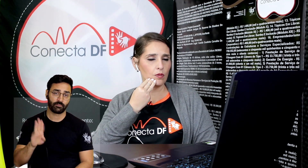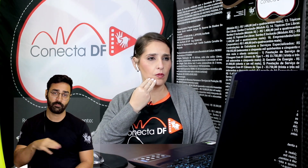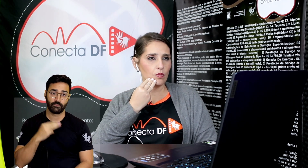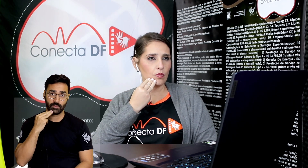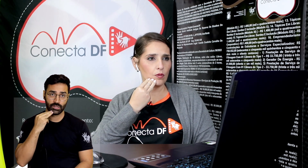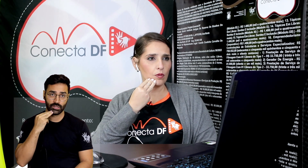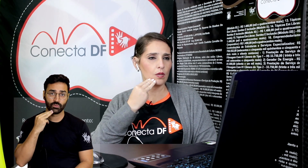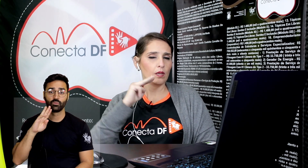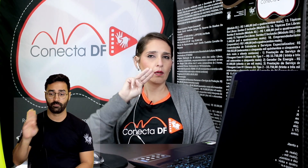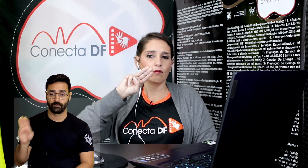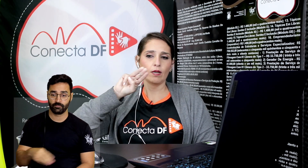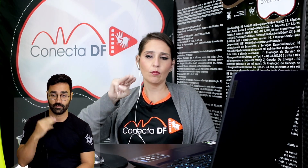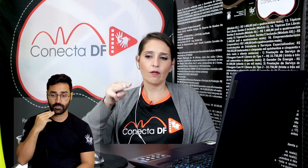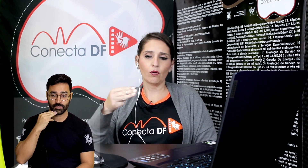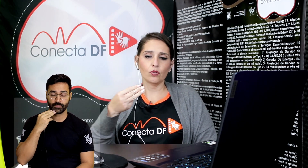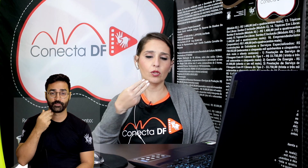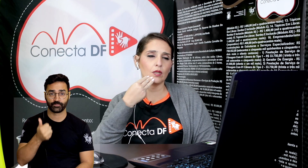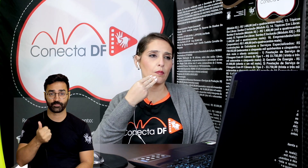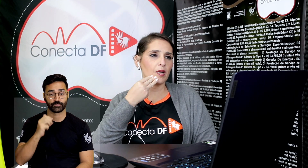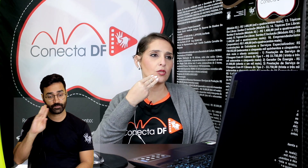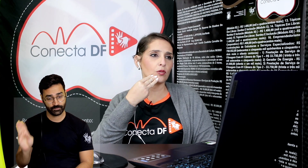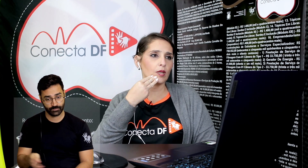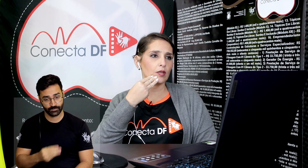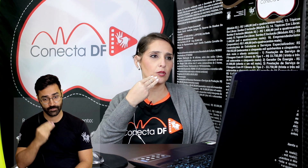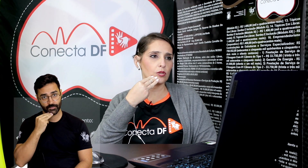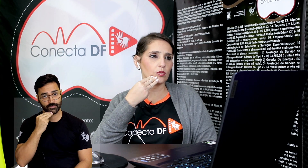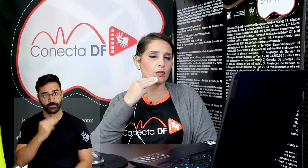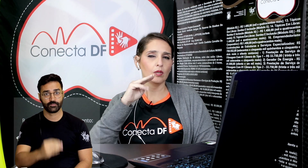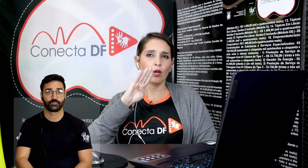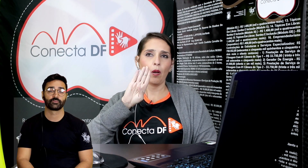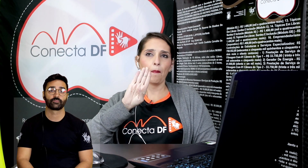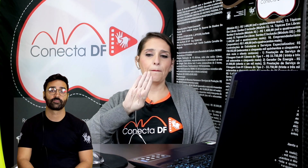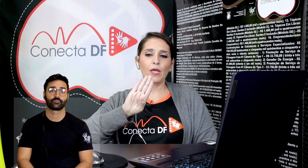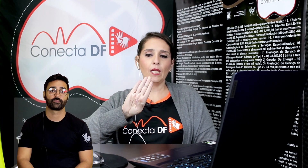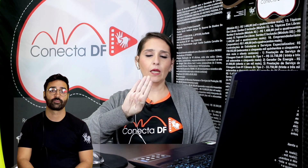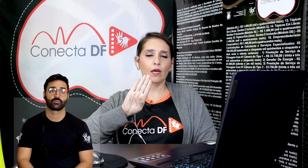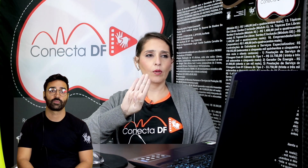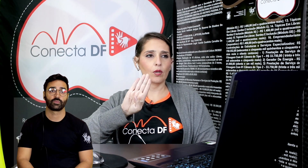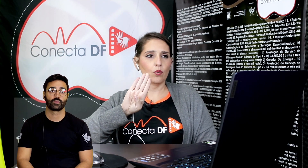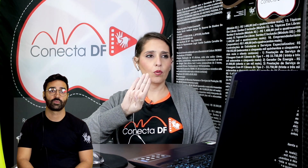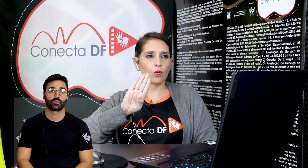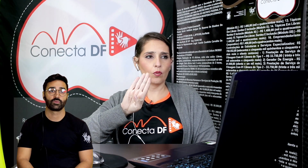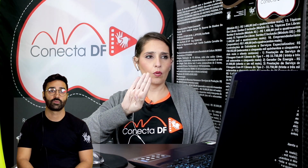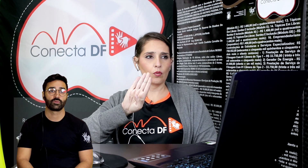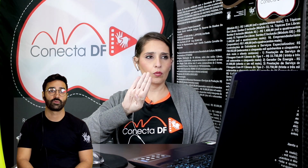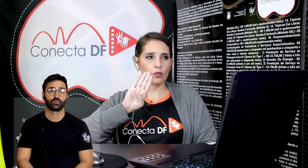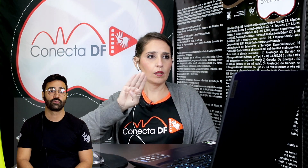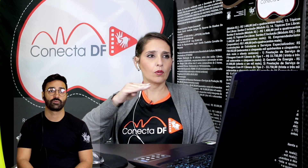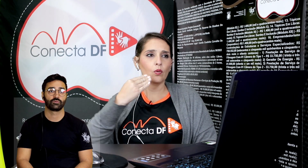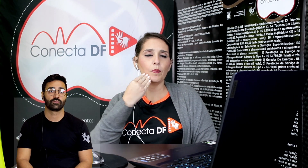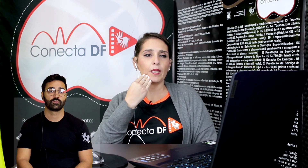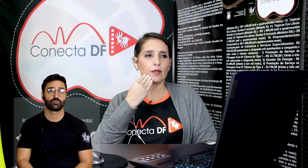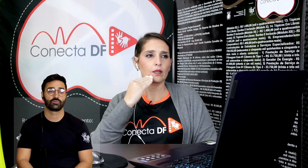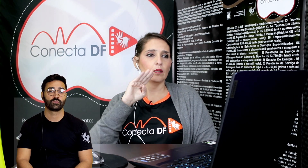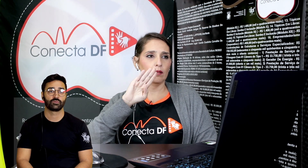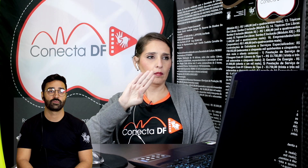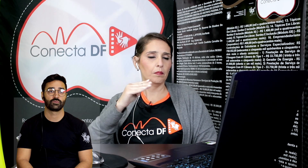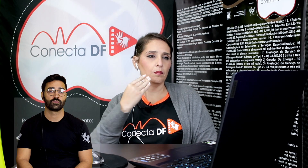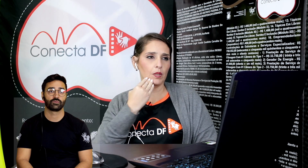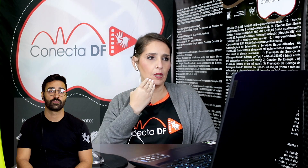Milhão. Faz uma voltinha e bate no queixo. Bilhão é com o